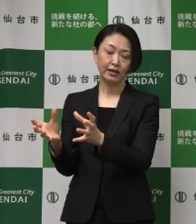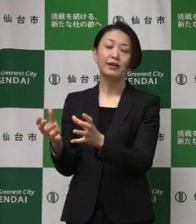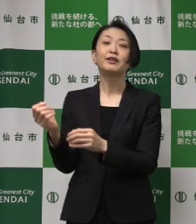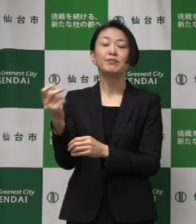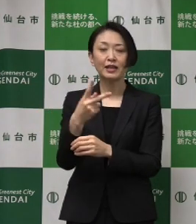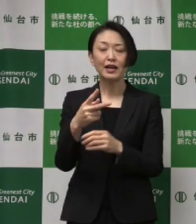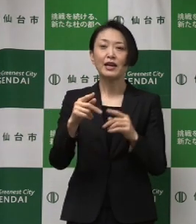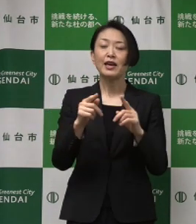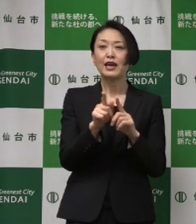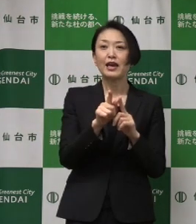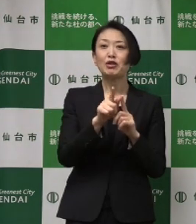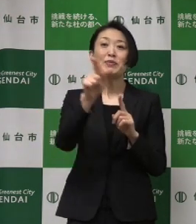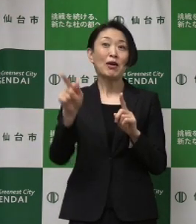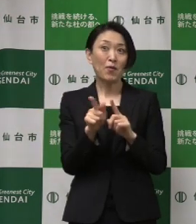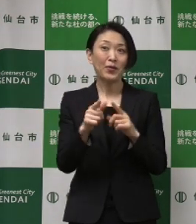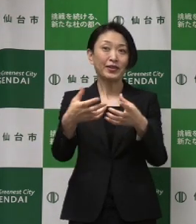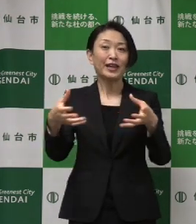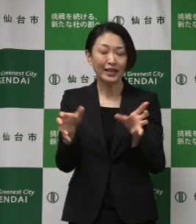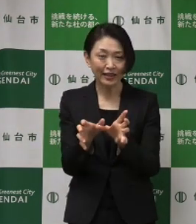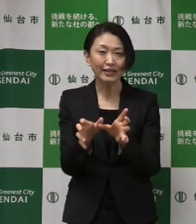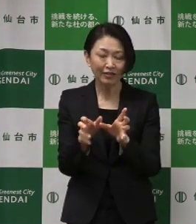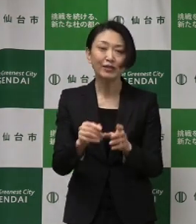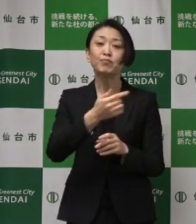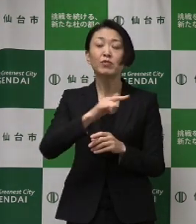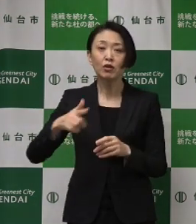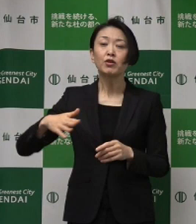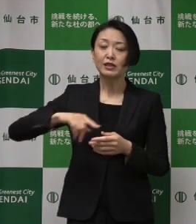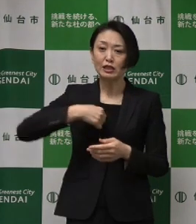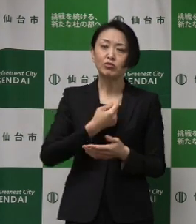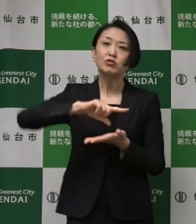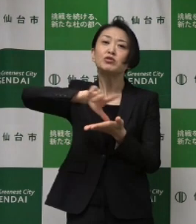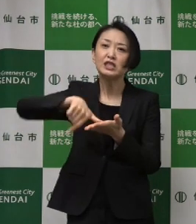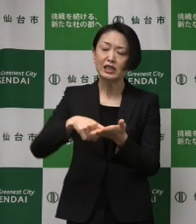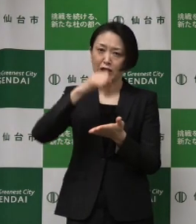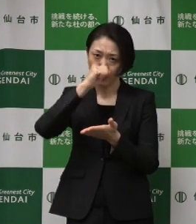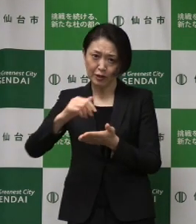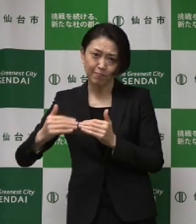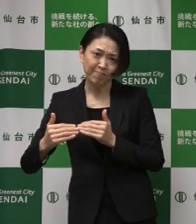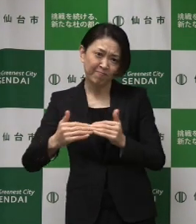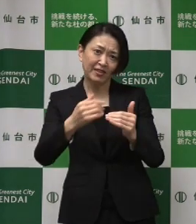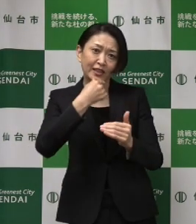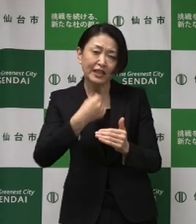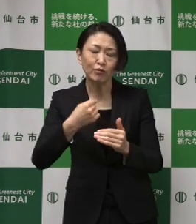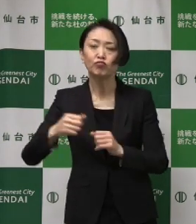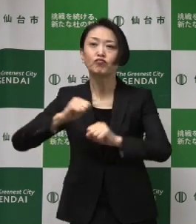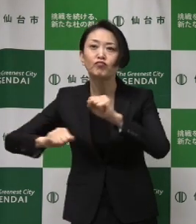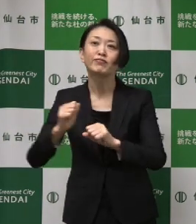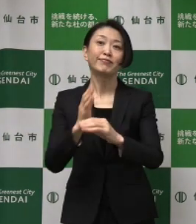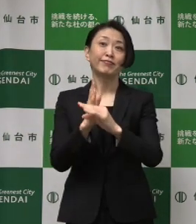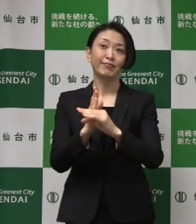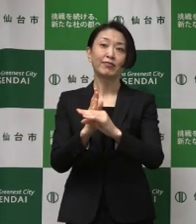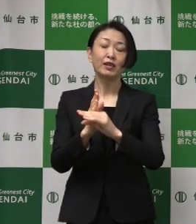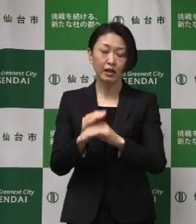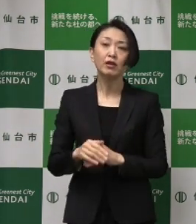また NPO の方々、多くの皆さんたちが自分の地域をより良くしていこうとご活躍をいただいているわけです。そのこと